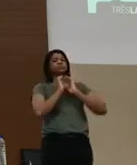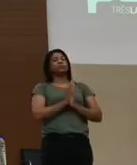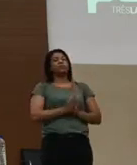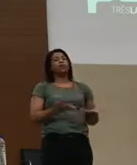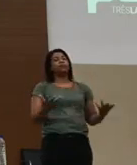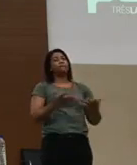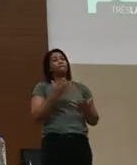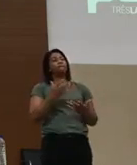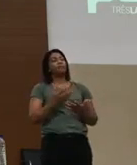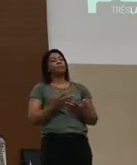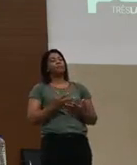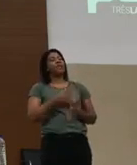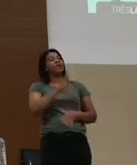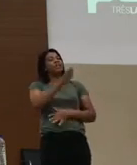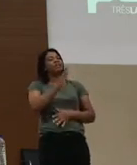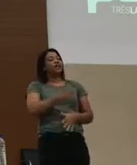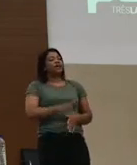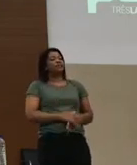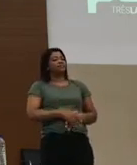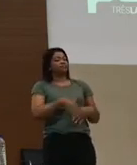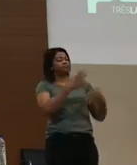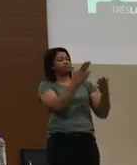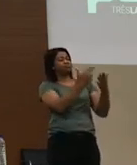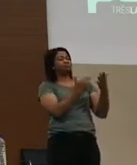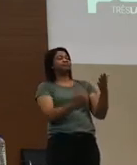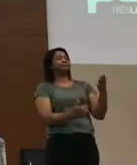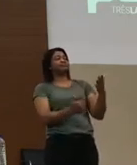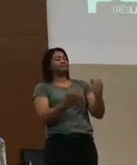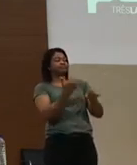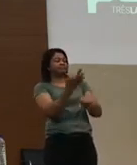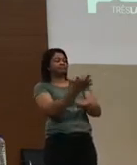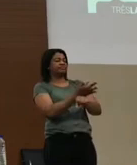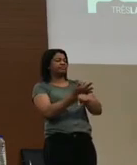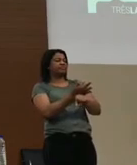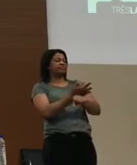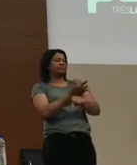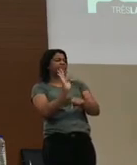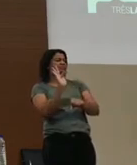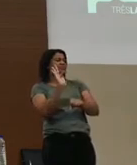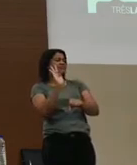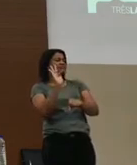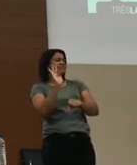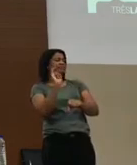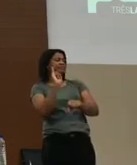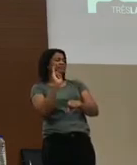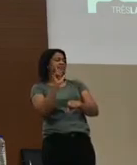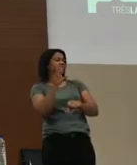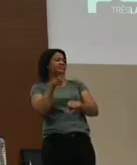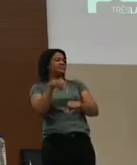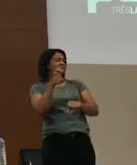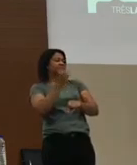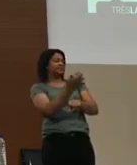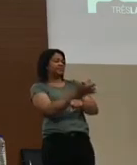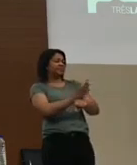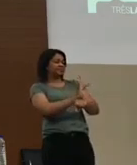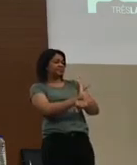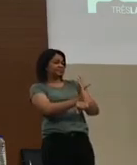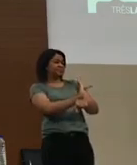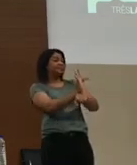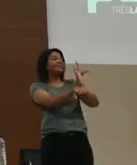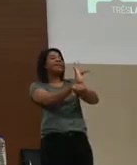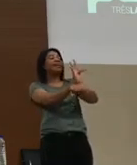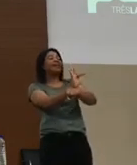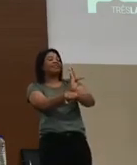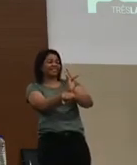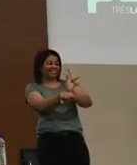Agora imagine, você assistiu Aladdin? O que mais assisto na minha vida é desenho animado. Não porque eu quero, não porque eu tenho duas